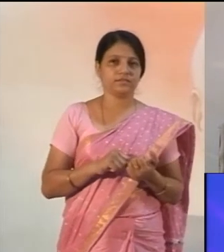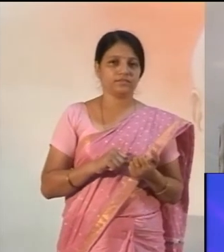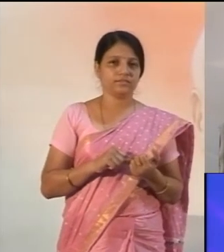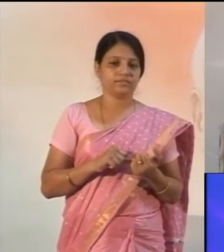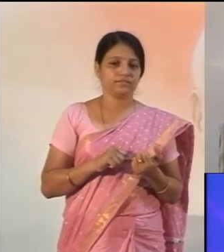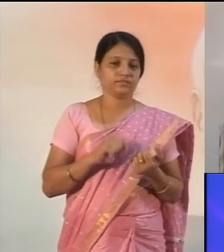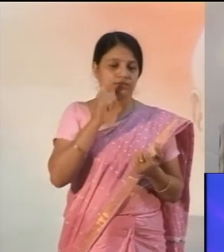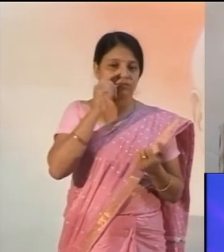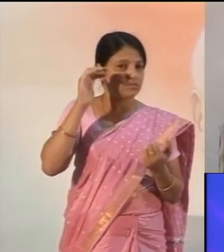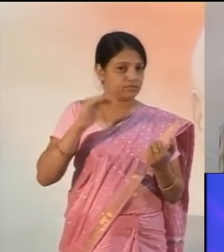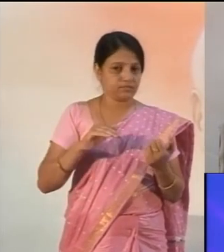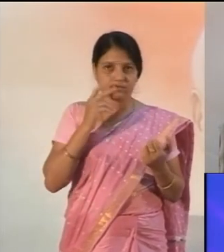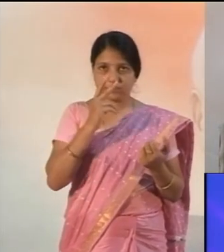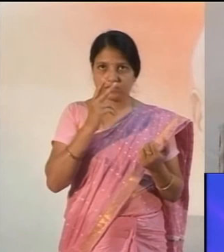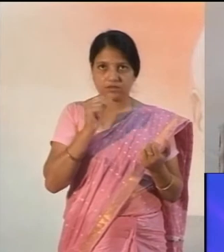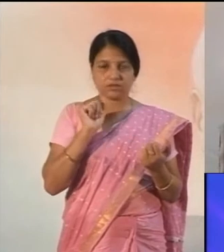बच्चे ने देखा